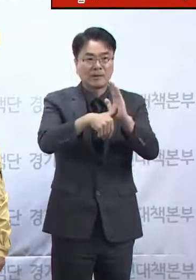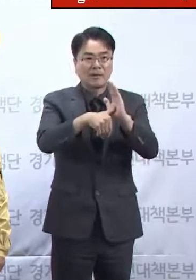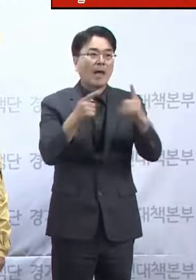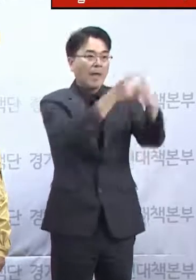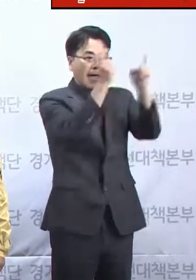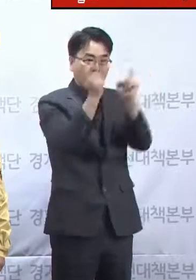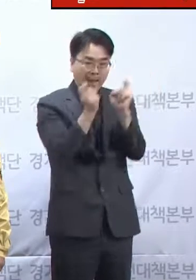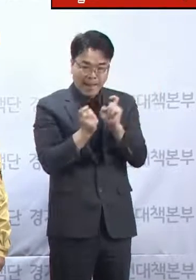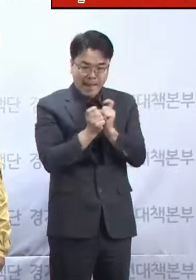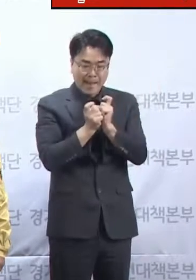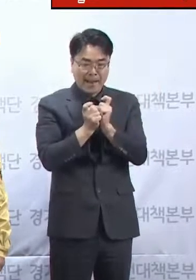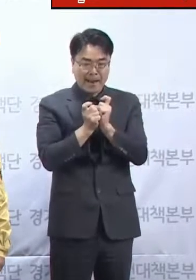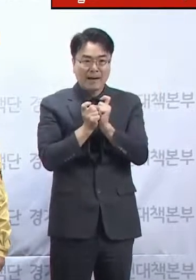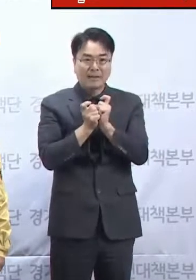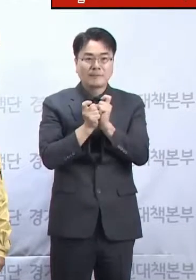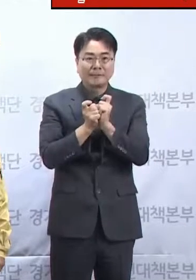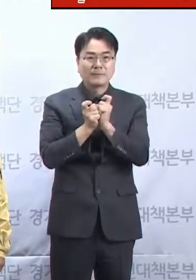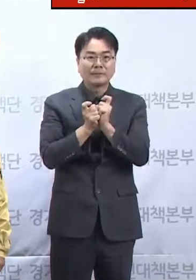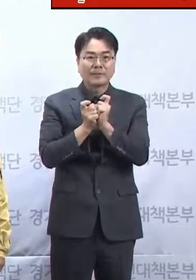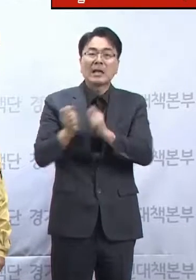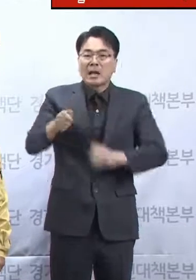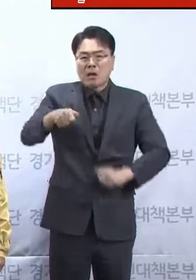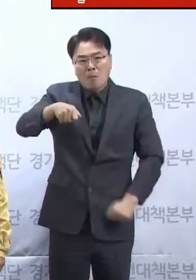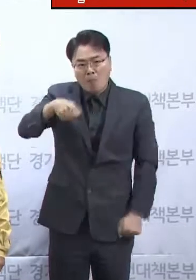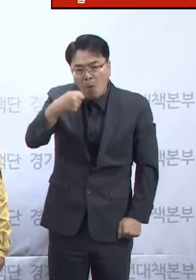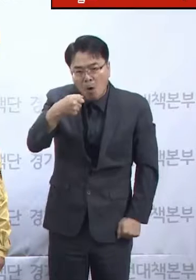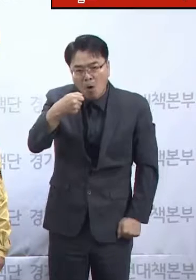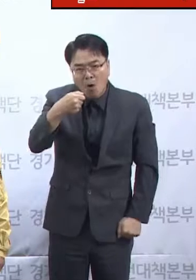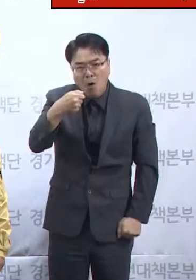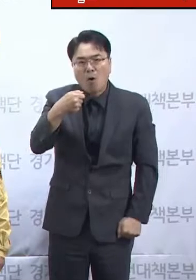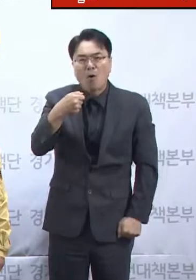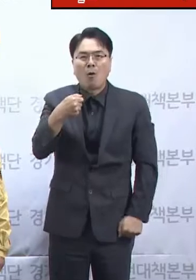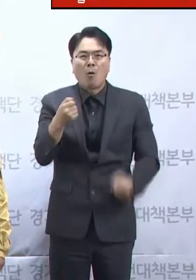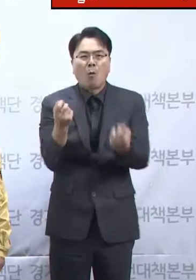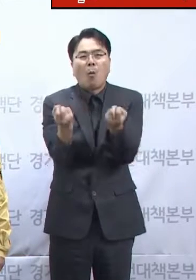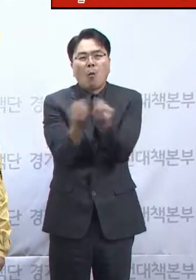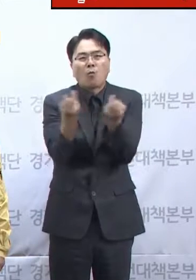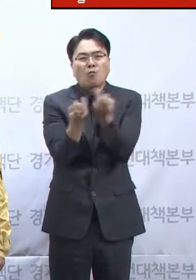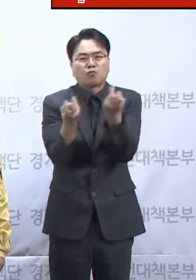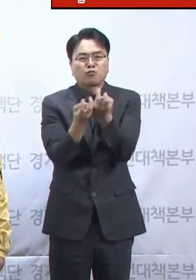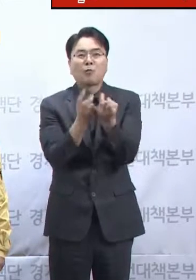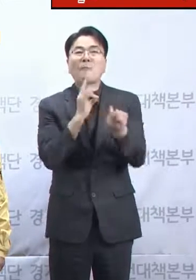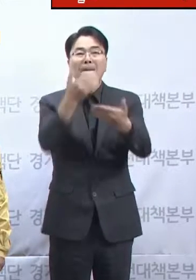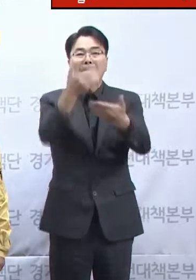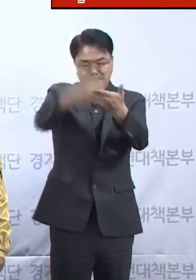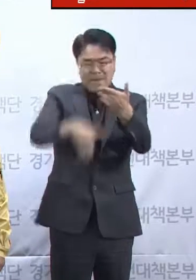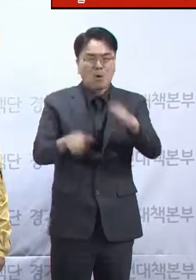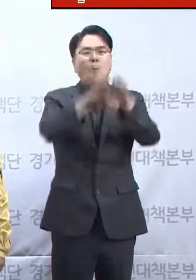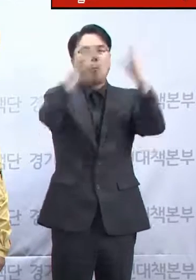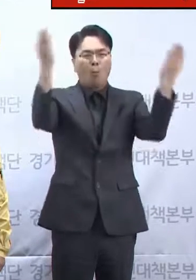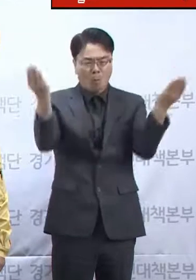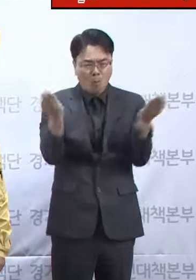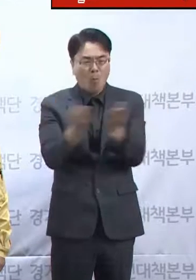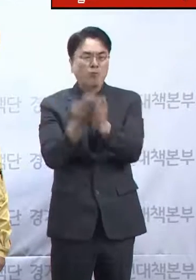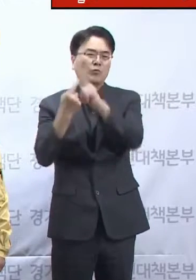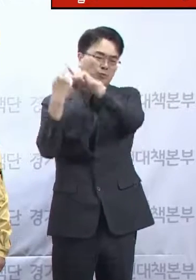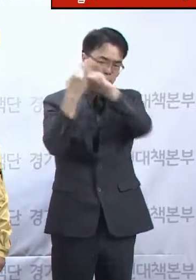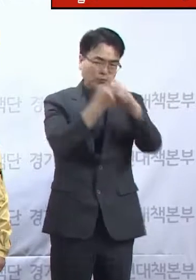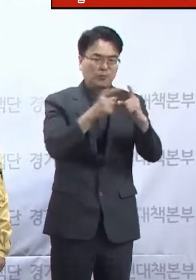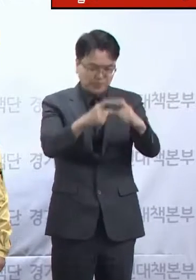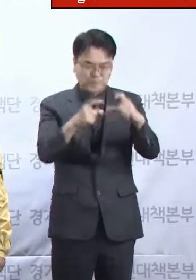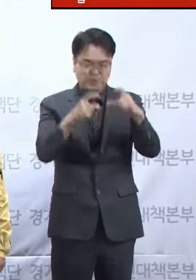개인적 사생활 그리고 음식물 섭취와 같은 불가피한 경우를 제외한 모든 경우에